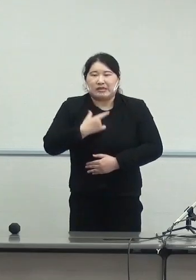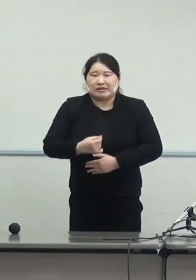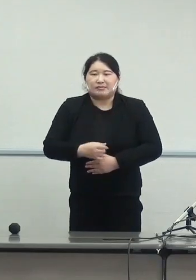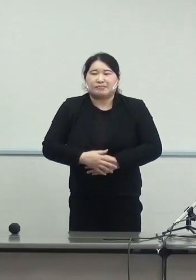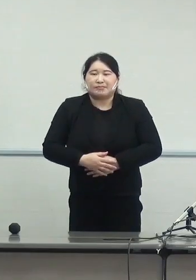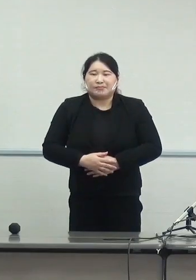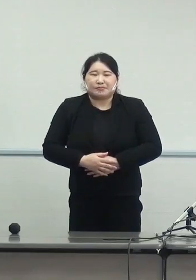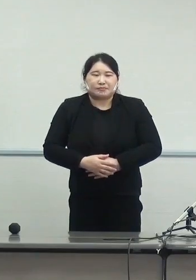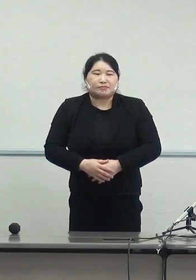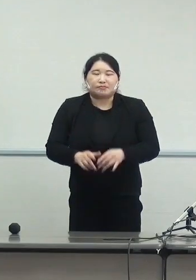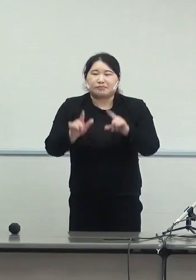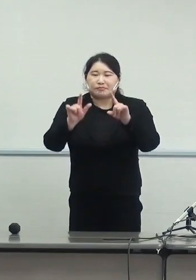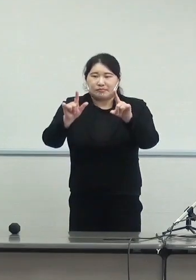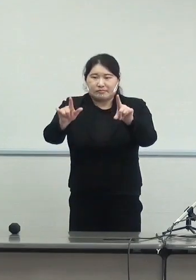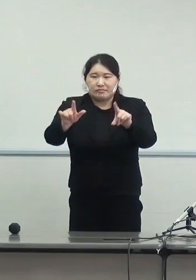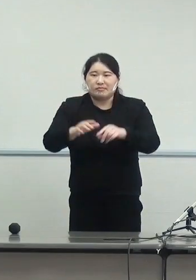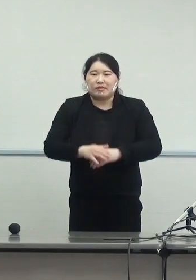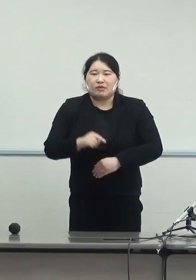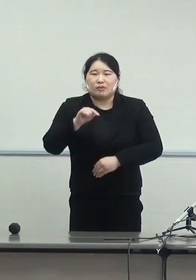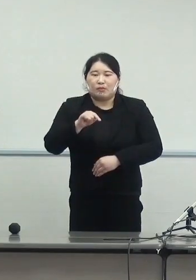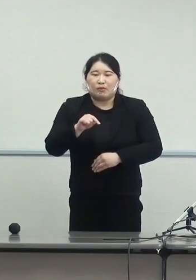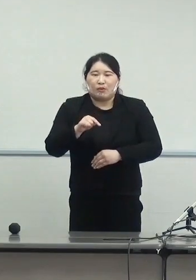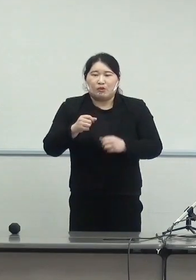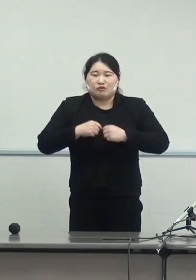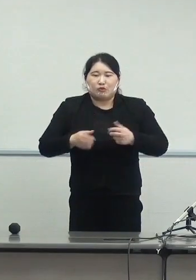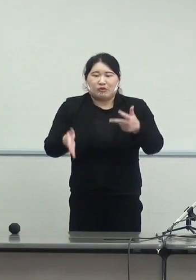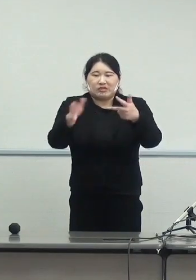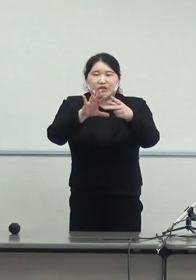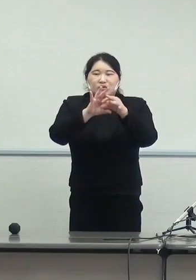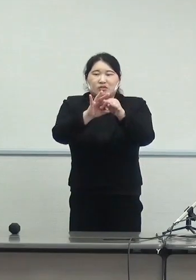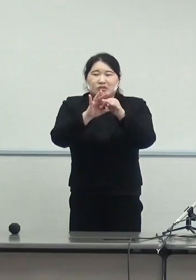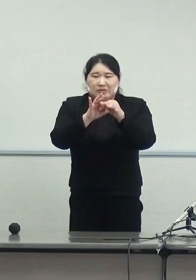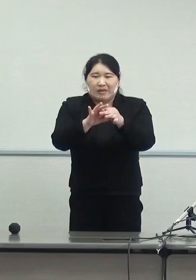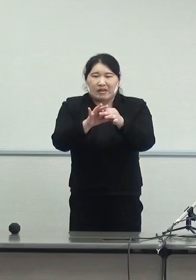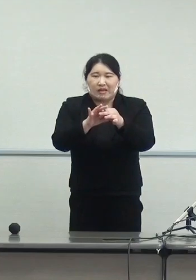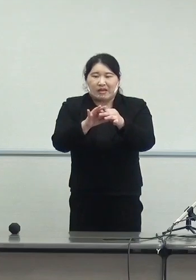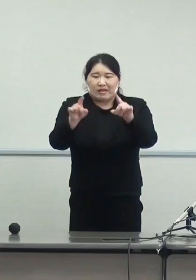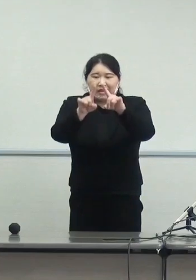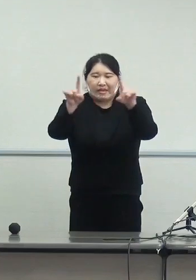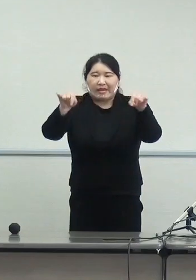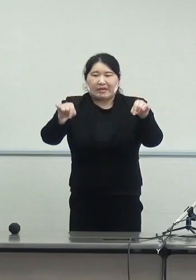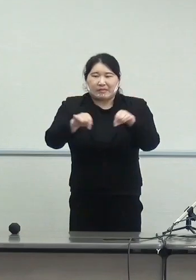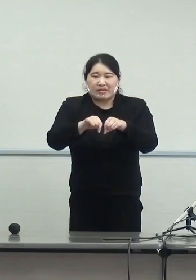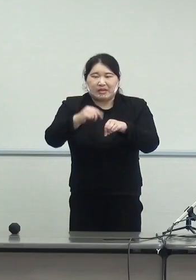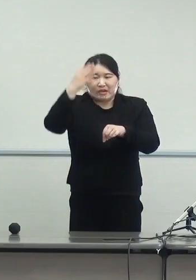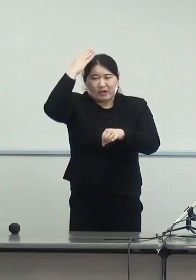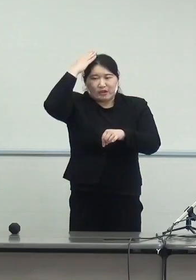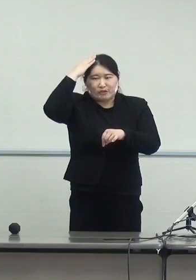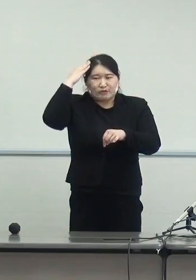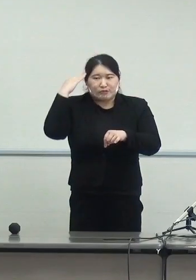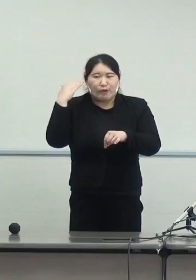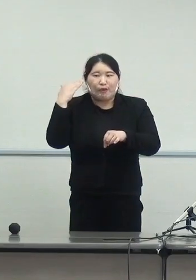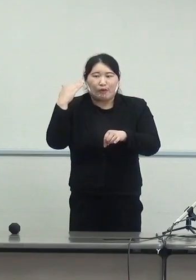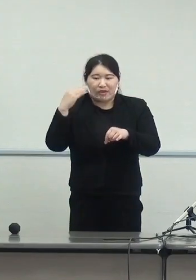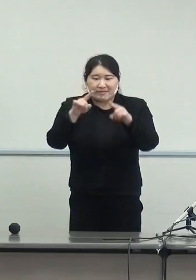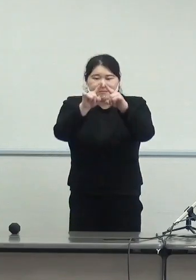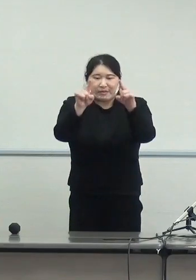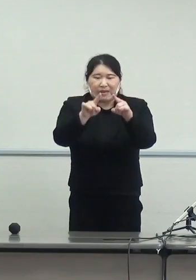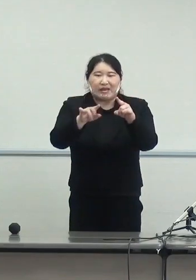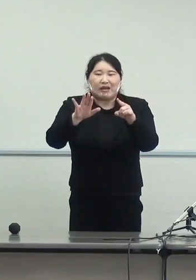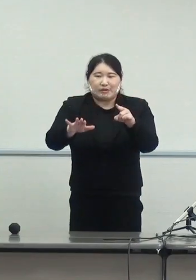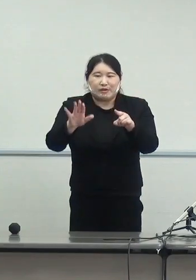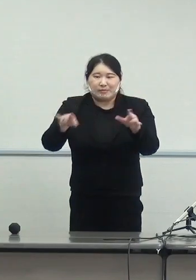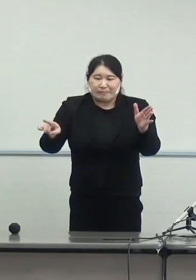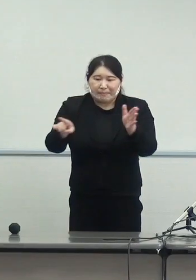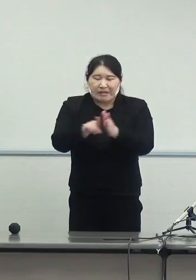ください。 ですね、この運動施設については概要の図でありますと、黒い人型があるということは過去にすでに発表された